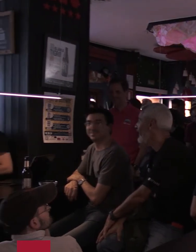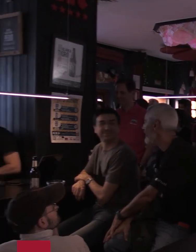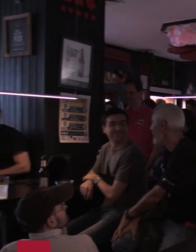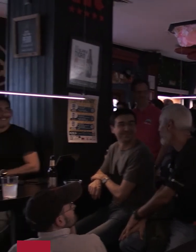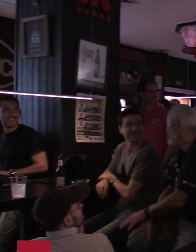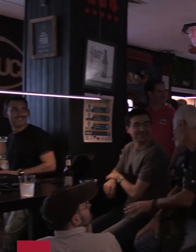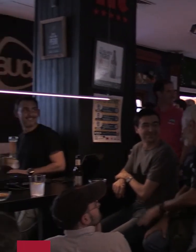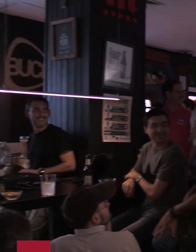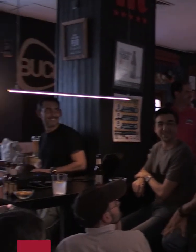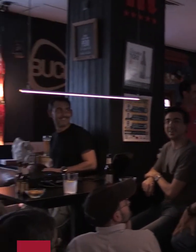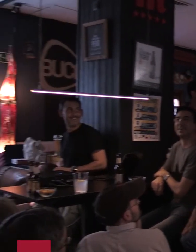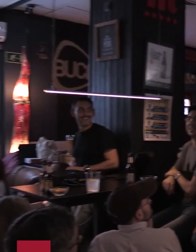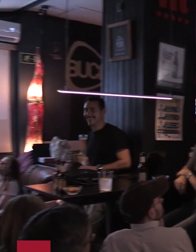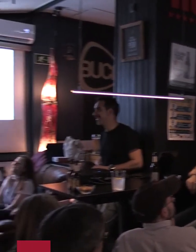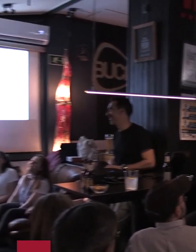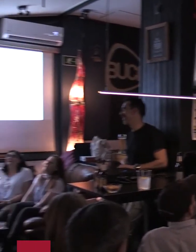Los químicos que hay en...